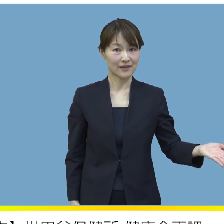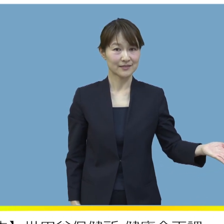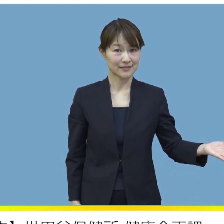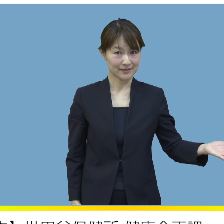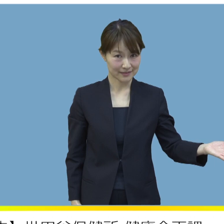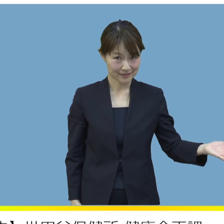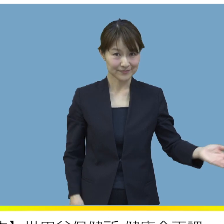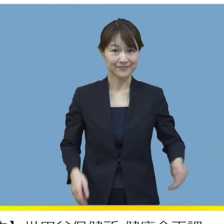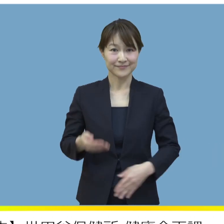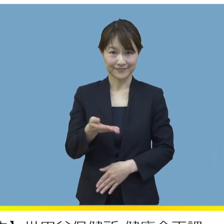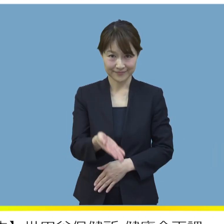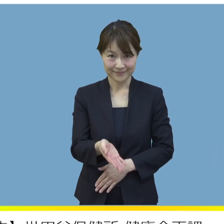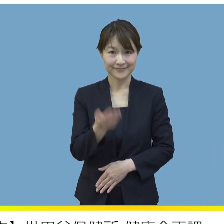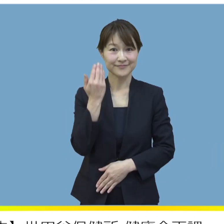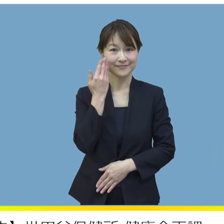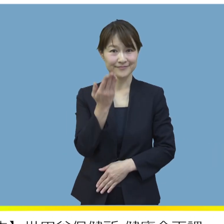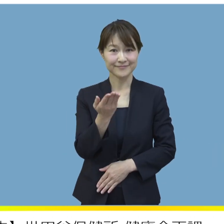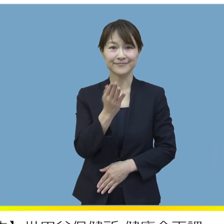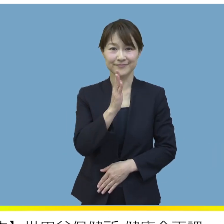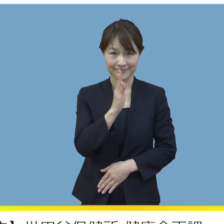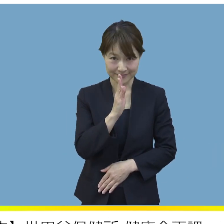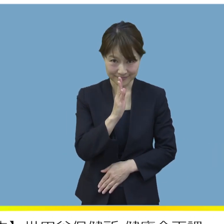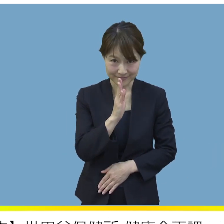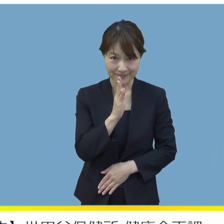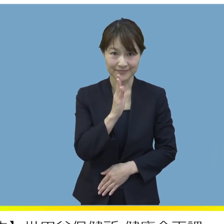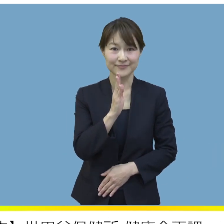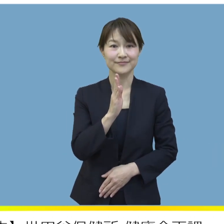-3022番までどうぞ